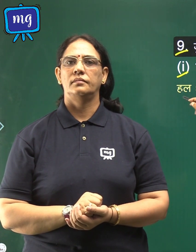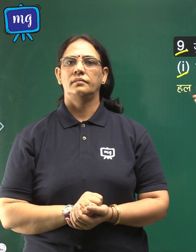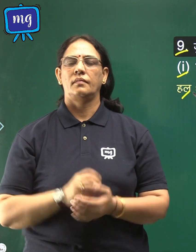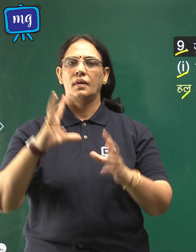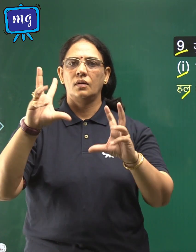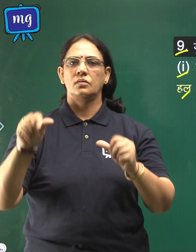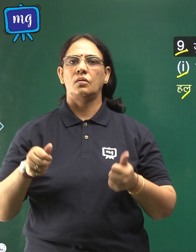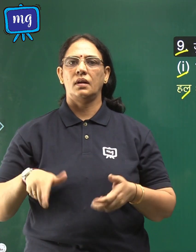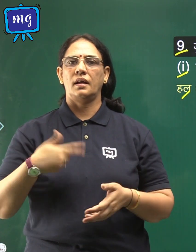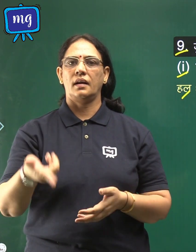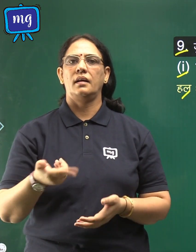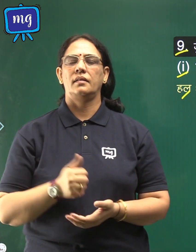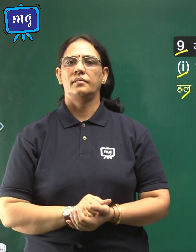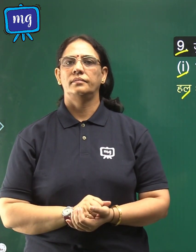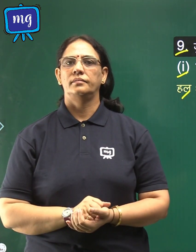सॉल्व करेंगे,